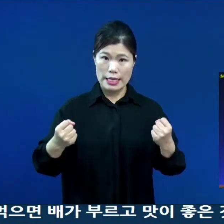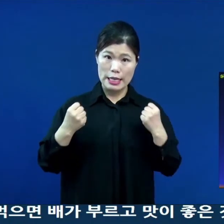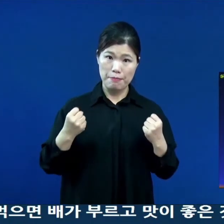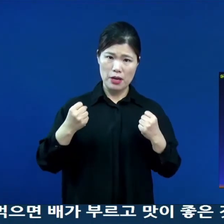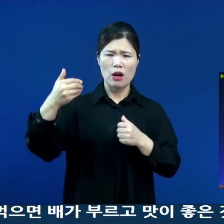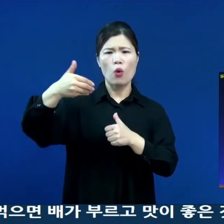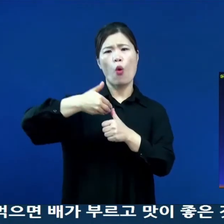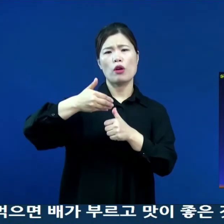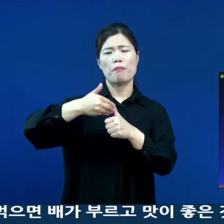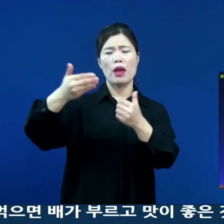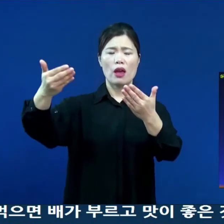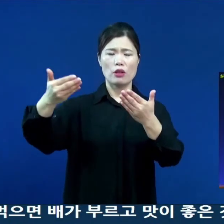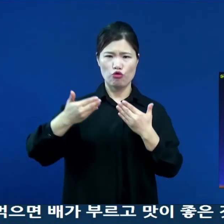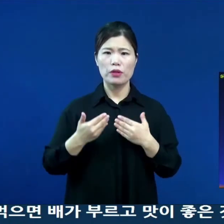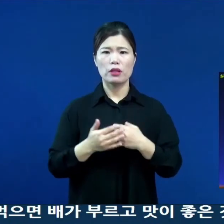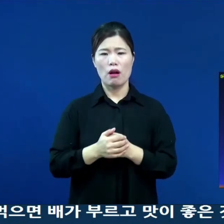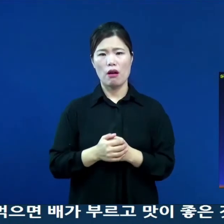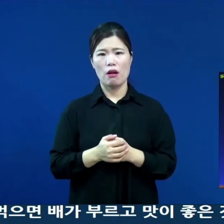겁니다.